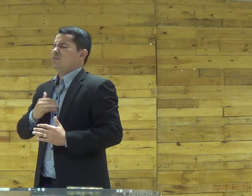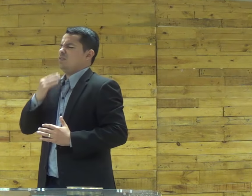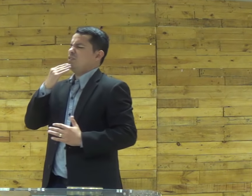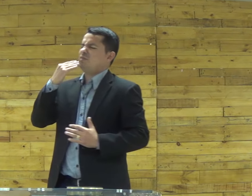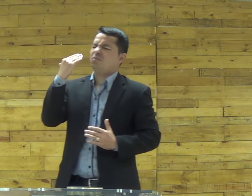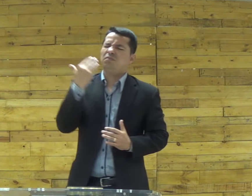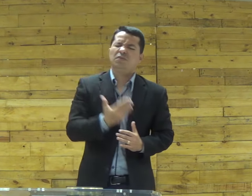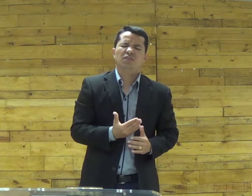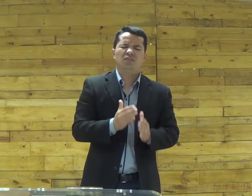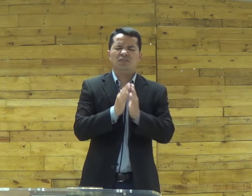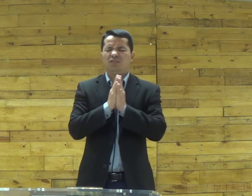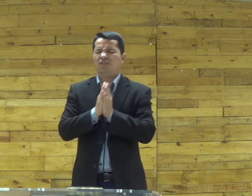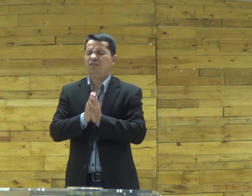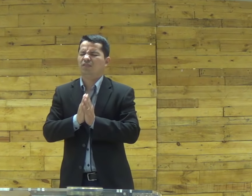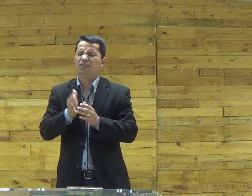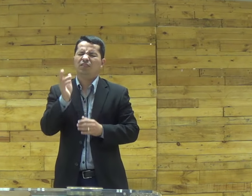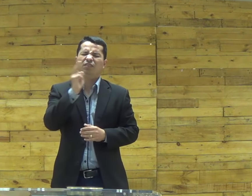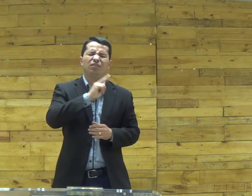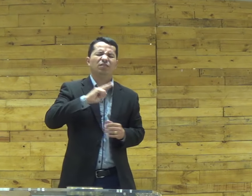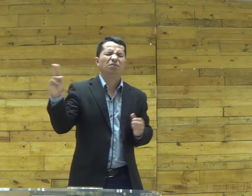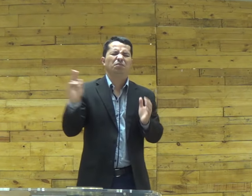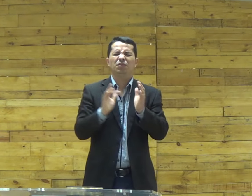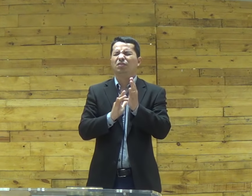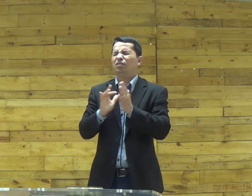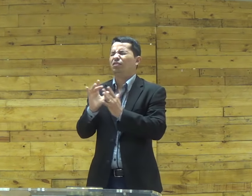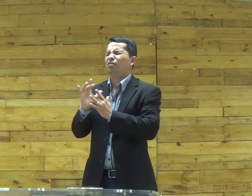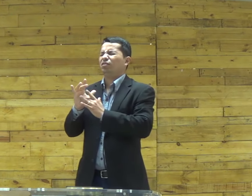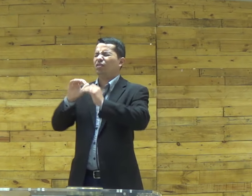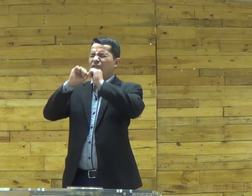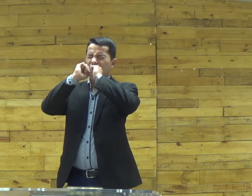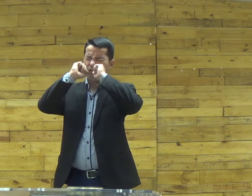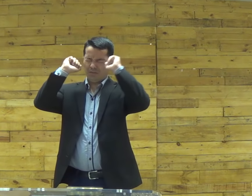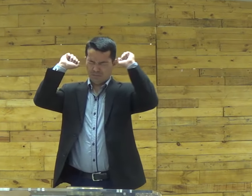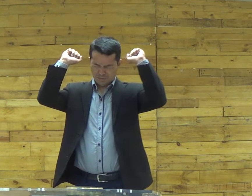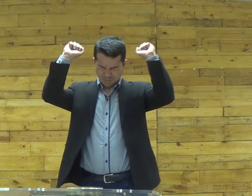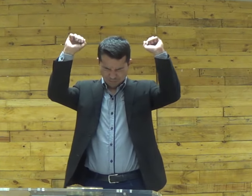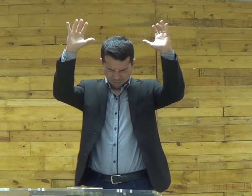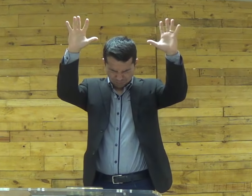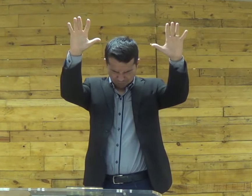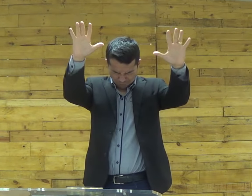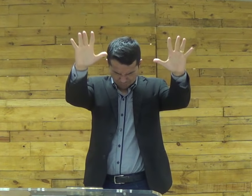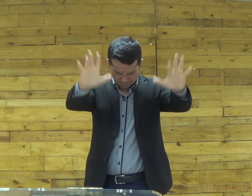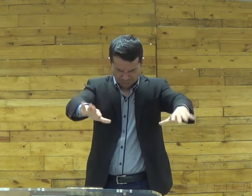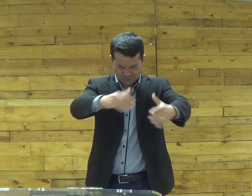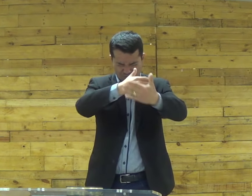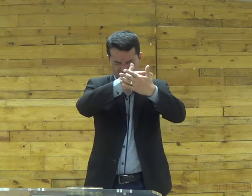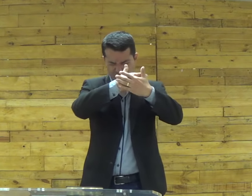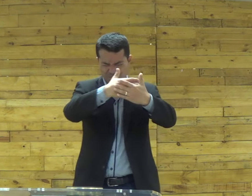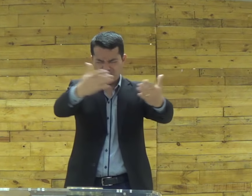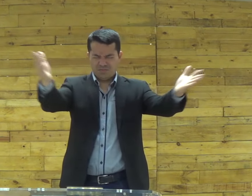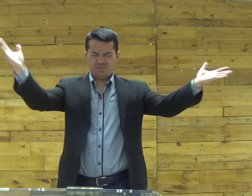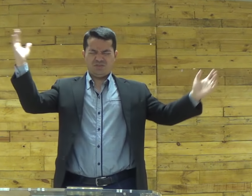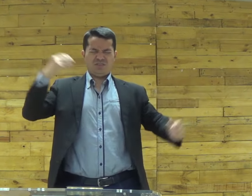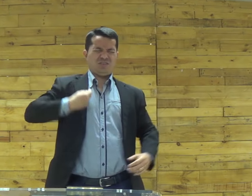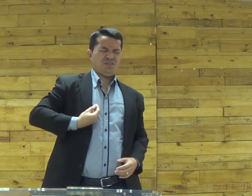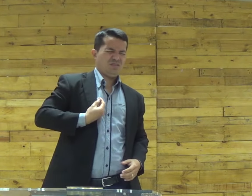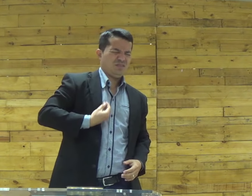Jesus, eu queria te pedir, Deus, por favor, Pai, em nome de Jesus, abençoa,